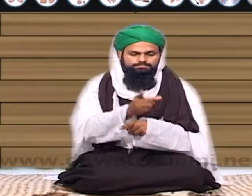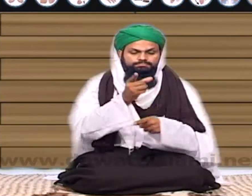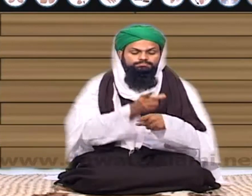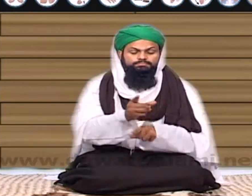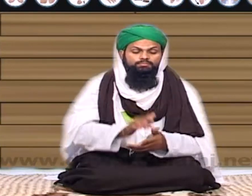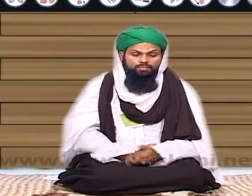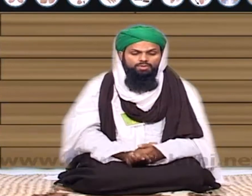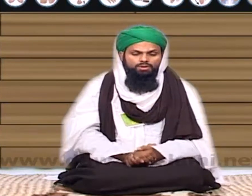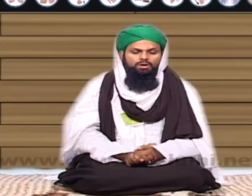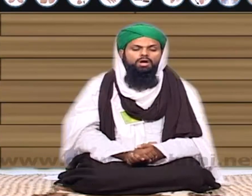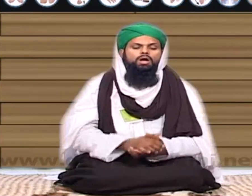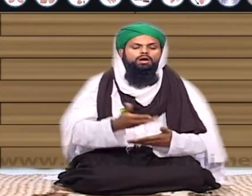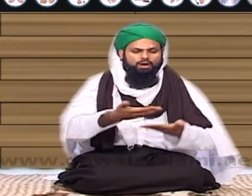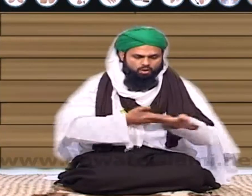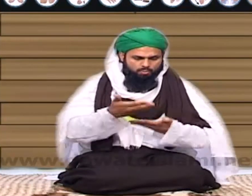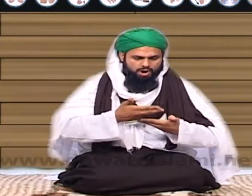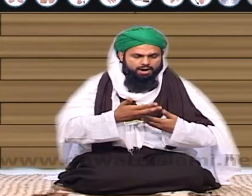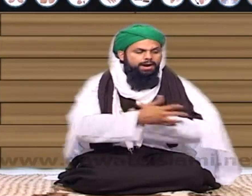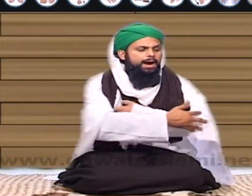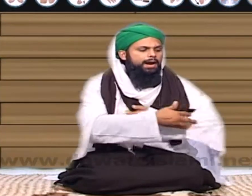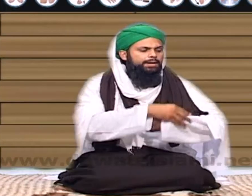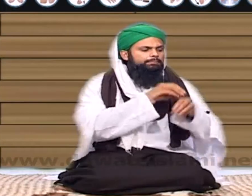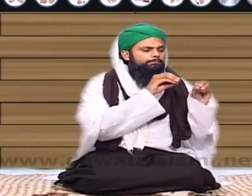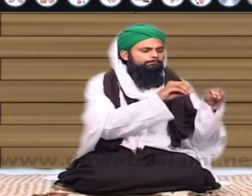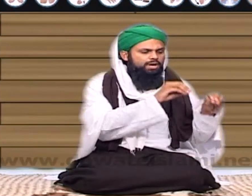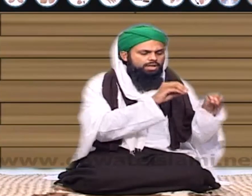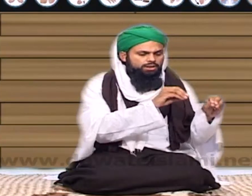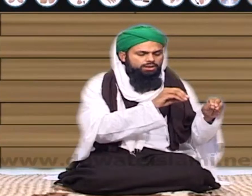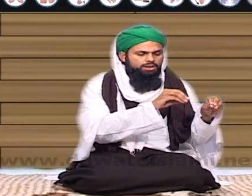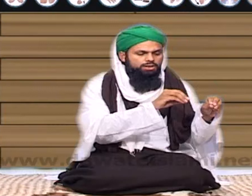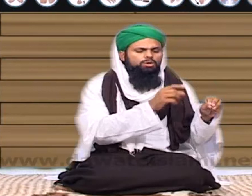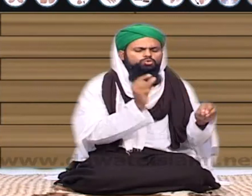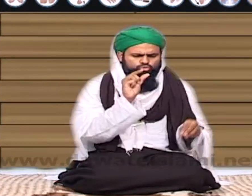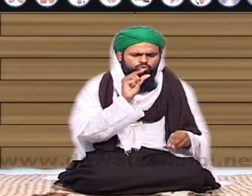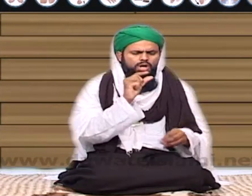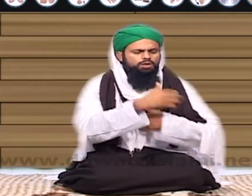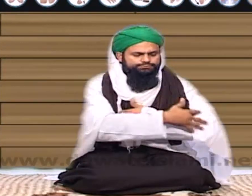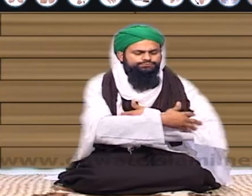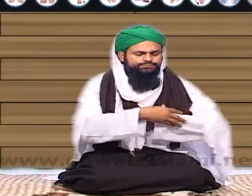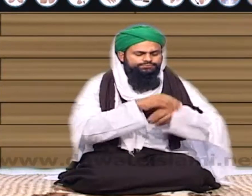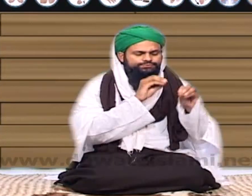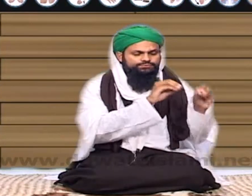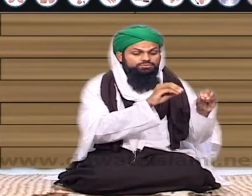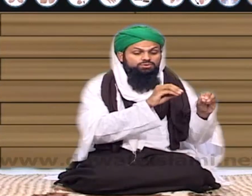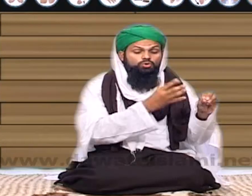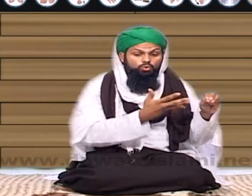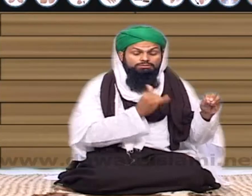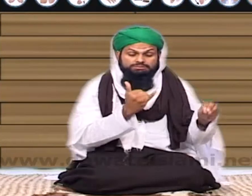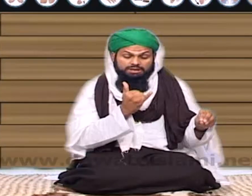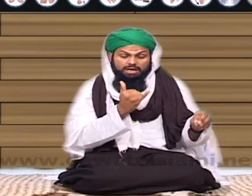گیا کہ روزانہ کچھ نہ کچھ صدقہ کر دیا کرو، جو تاجر ہے اس کو یہ درس دیا گیا کہ روزانہ کچھ نہ کچھ وہ صدقہ کر دے تاکہ